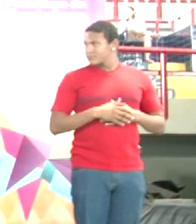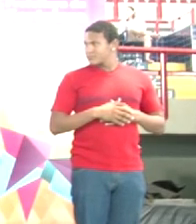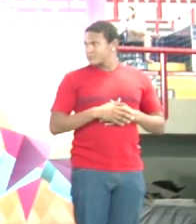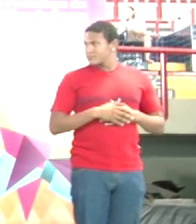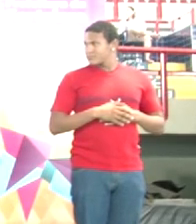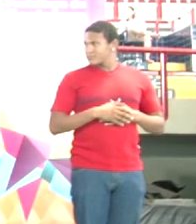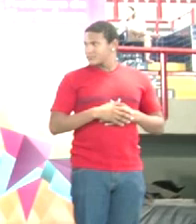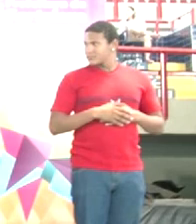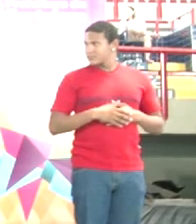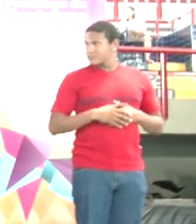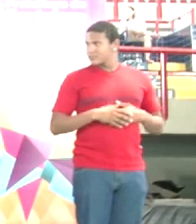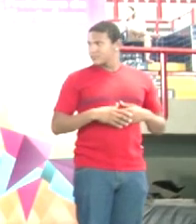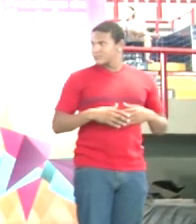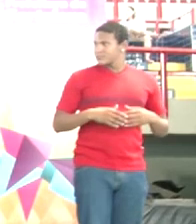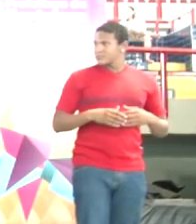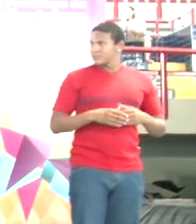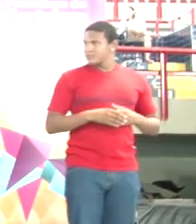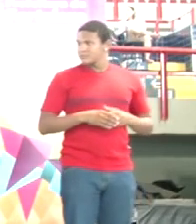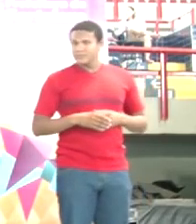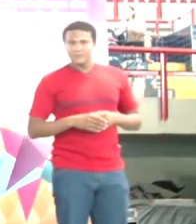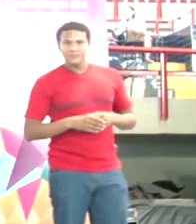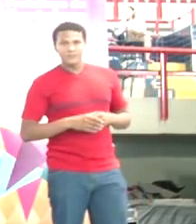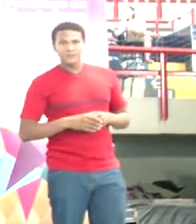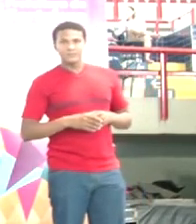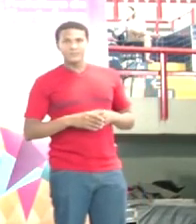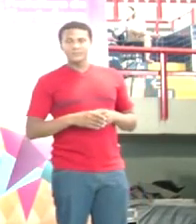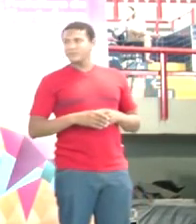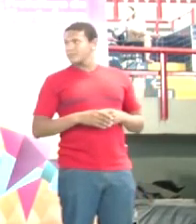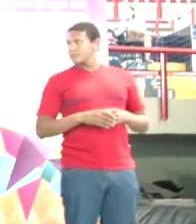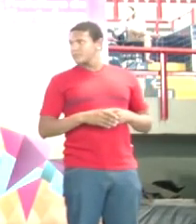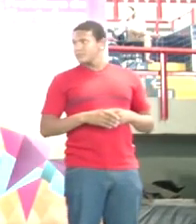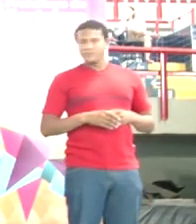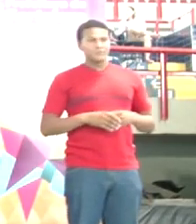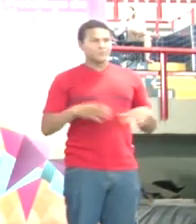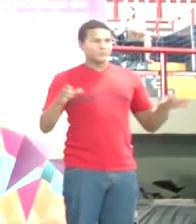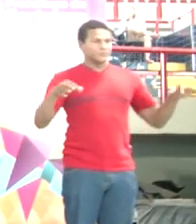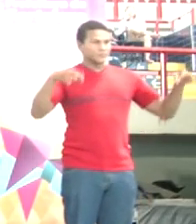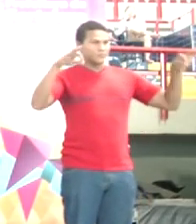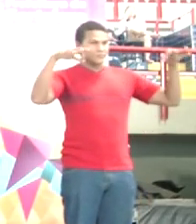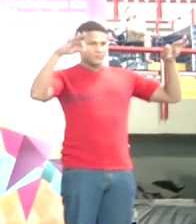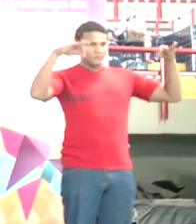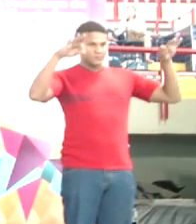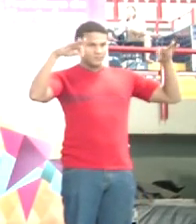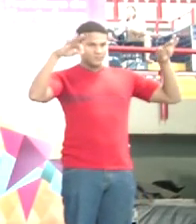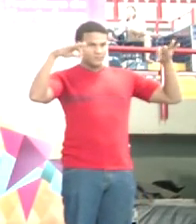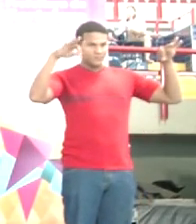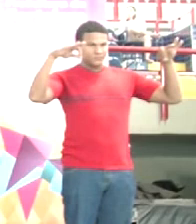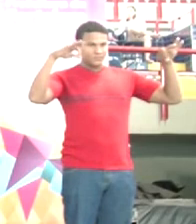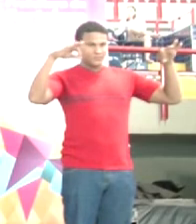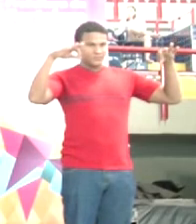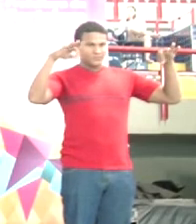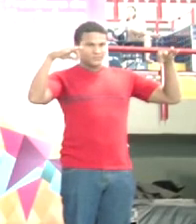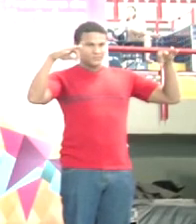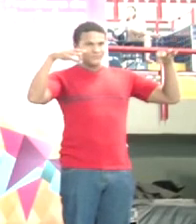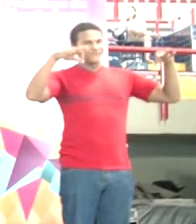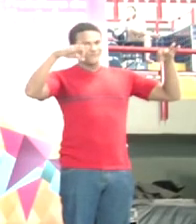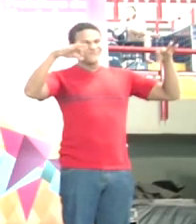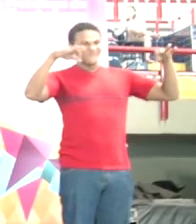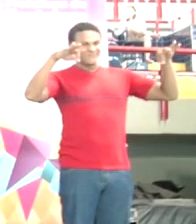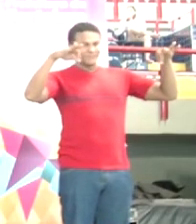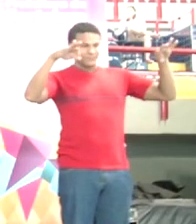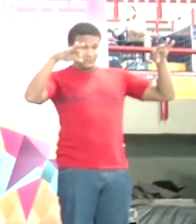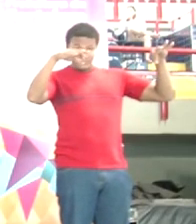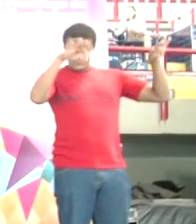certo. Olha, ó. Fazer assim, ó. Peguei a folha, que é o retângulo, né? E vou dobrar a